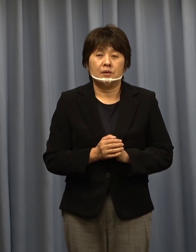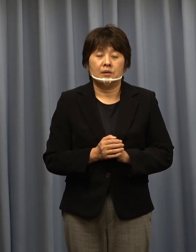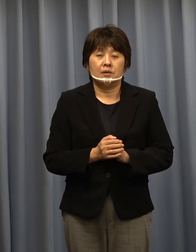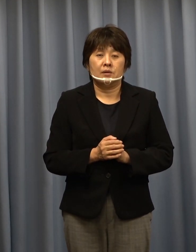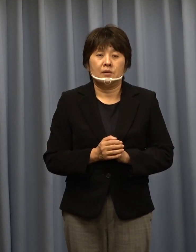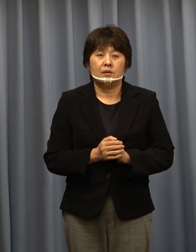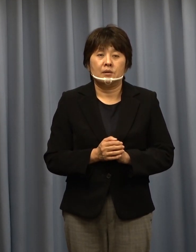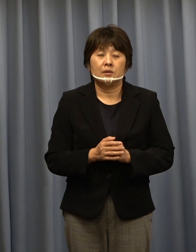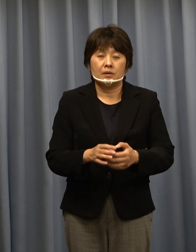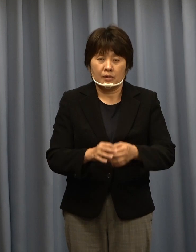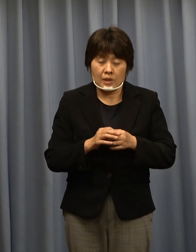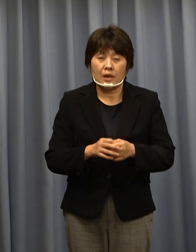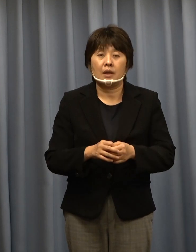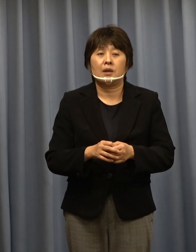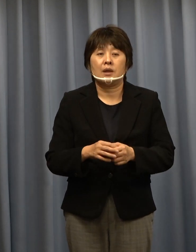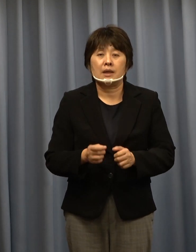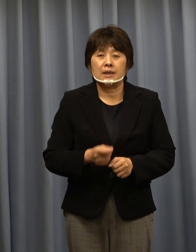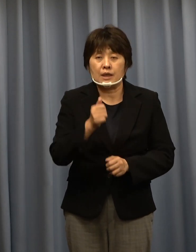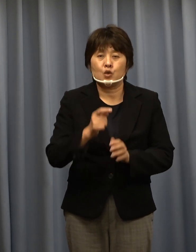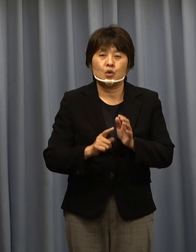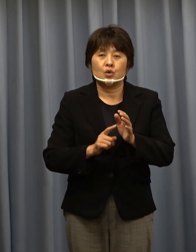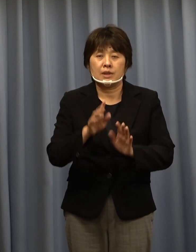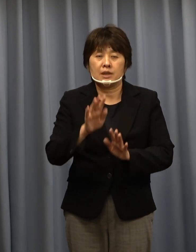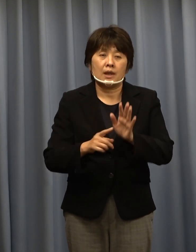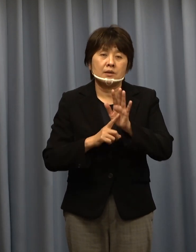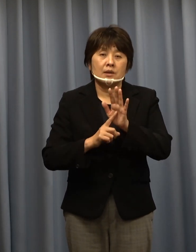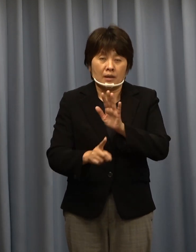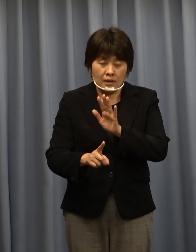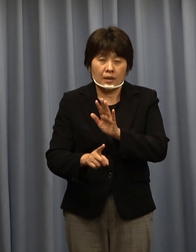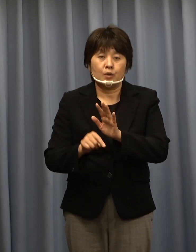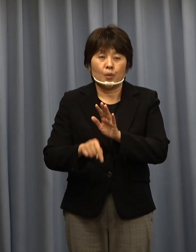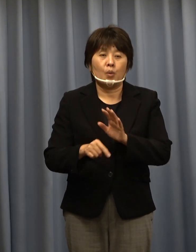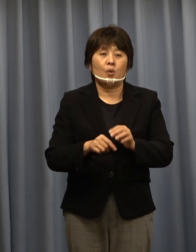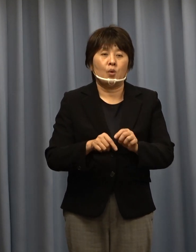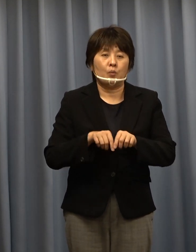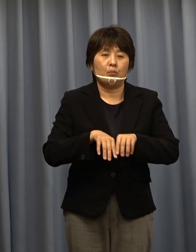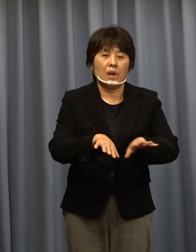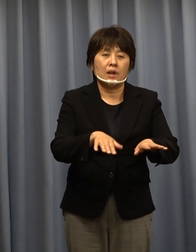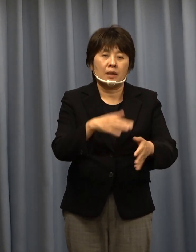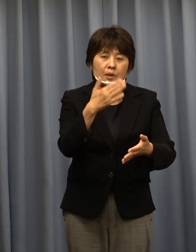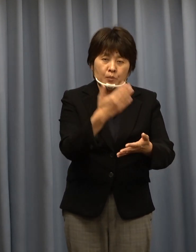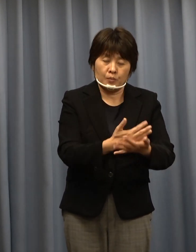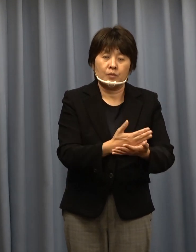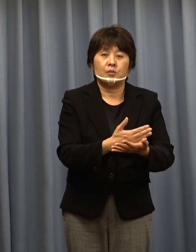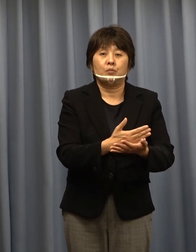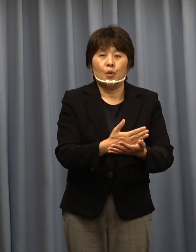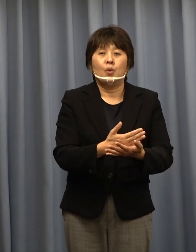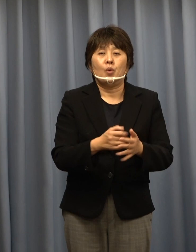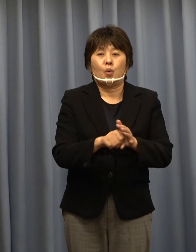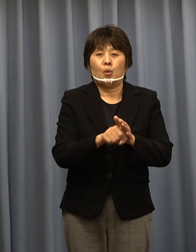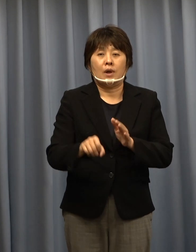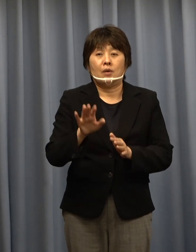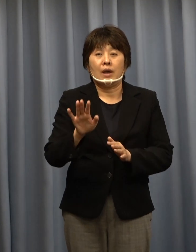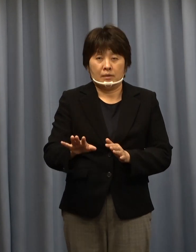って、緊急事態宣言当然ですが、まん延防止等重点措置も効果があったというふうに考えています。